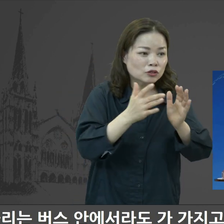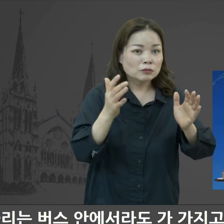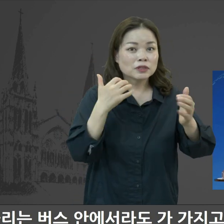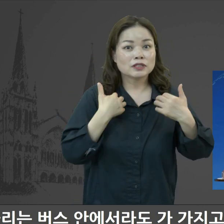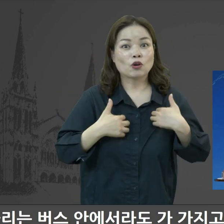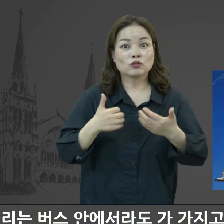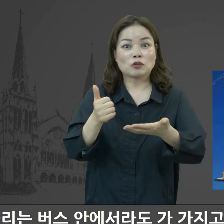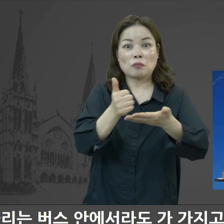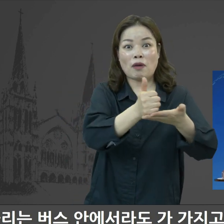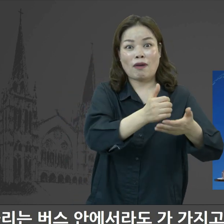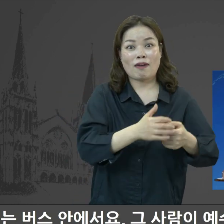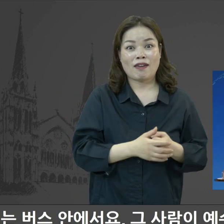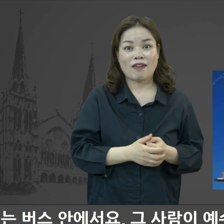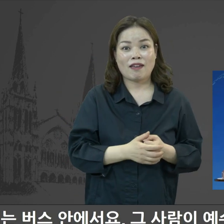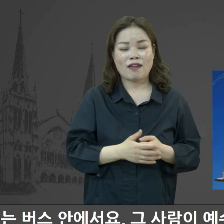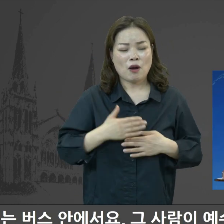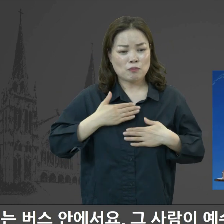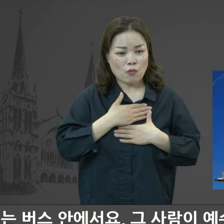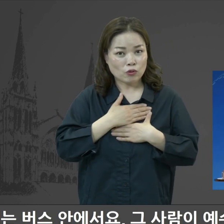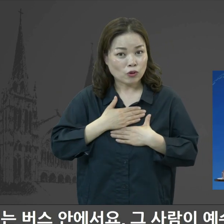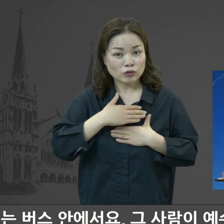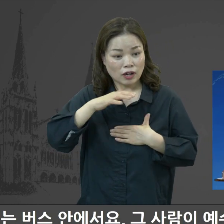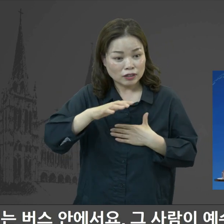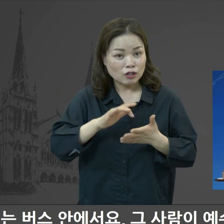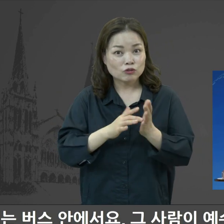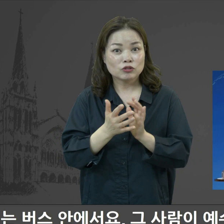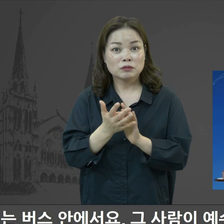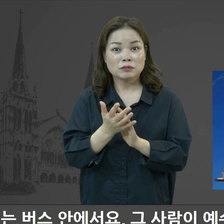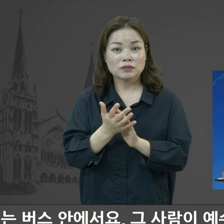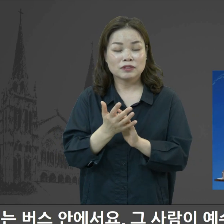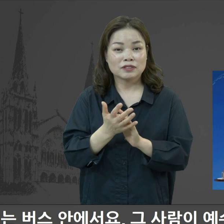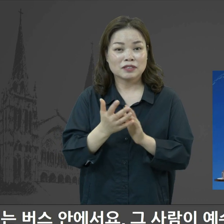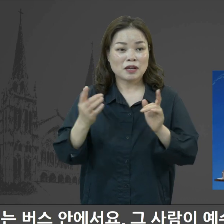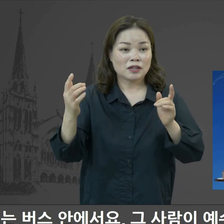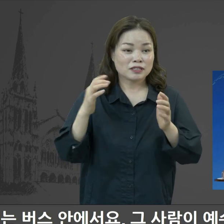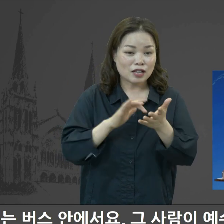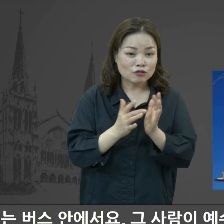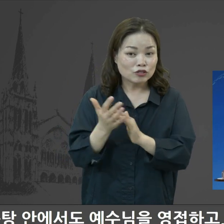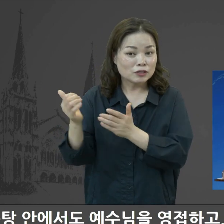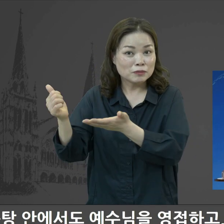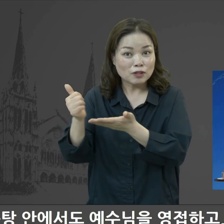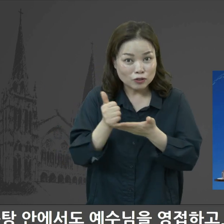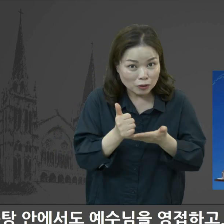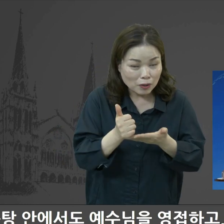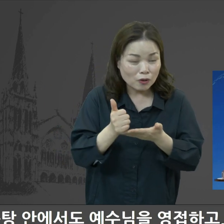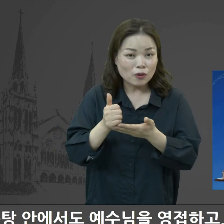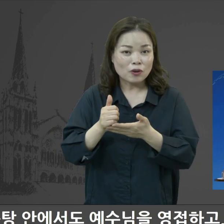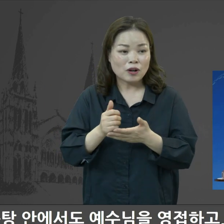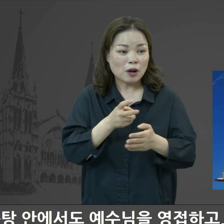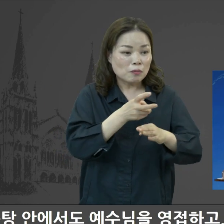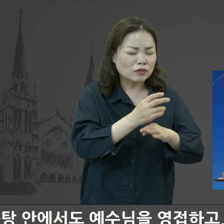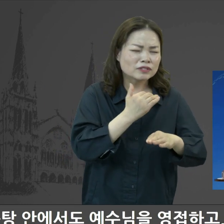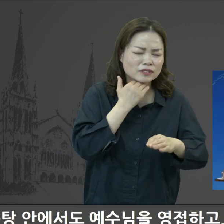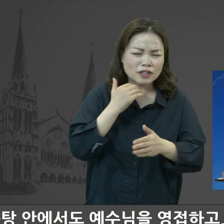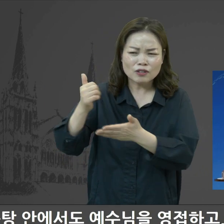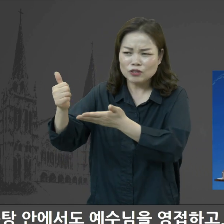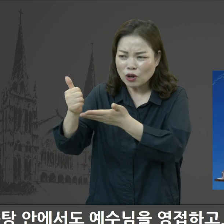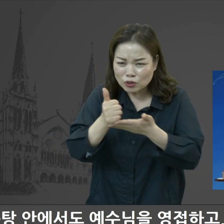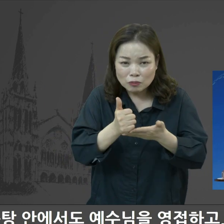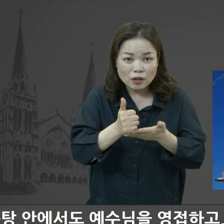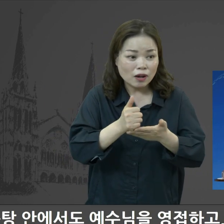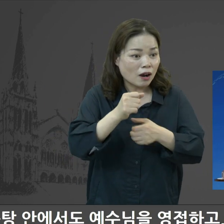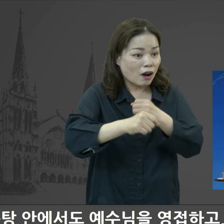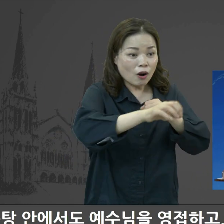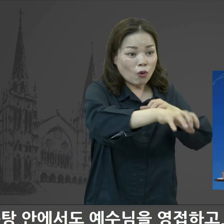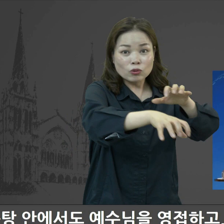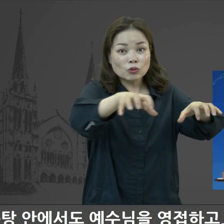영접하더라고요. 그리고 목욕탕 안에서도 예수님을 영접하고, 버스 기다리다가도 예수님을 영접하고, 정말요 아무